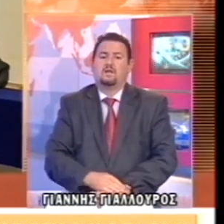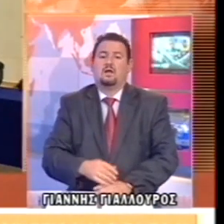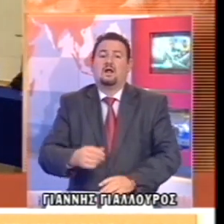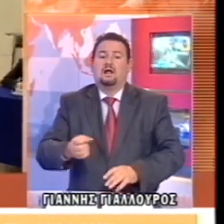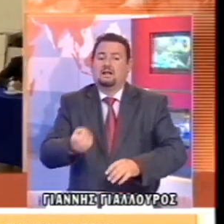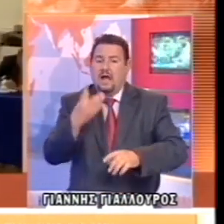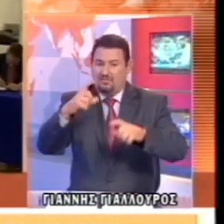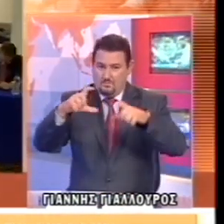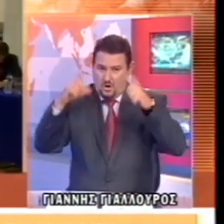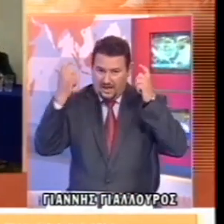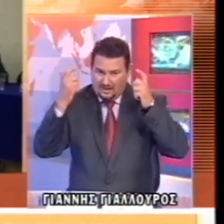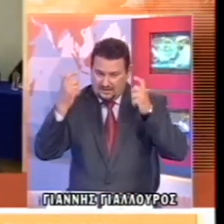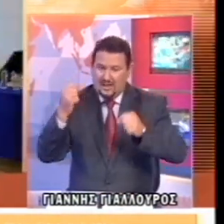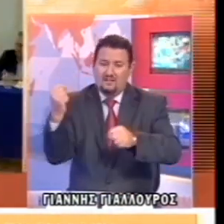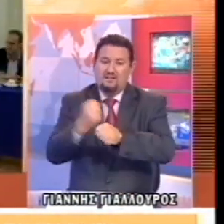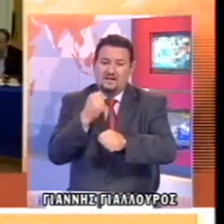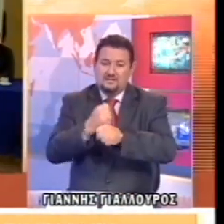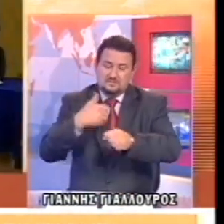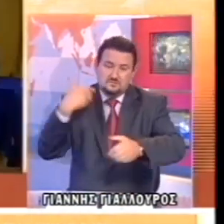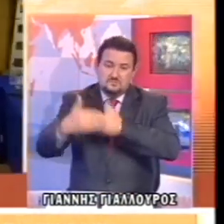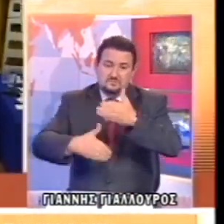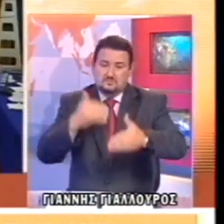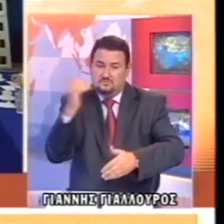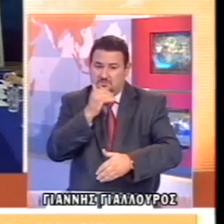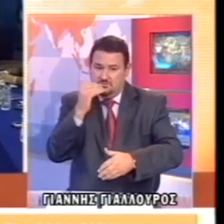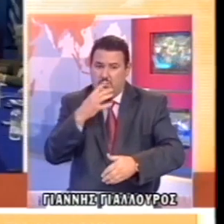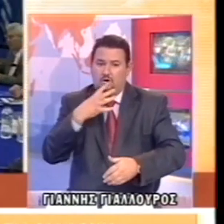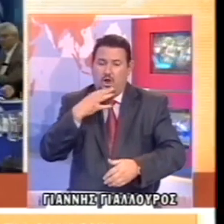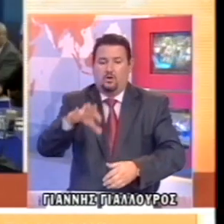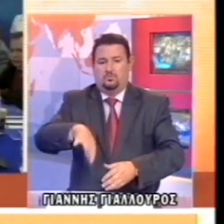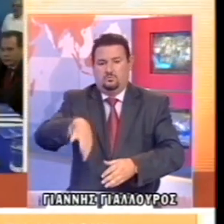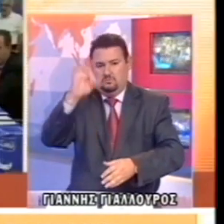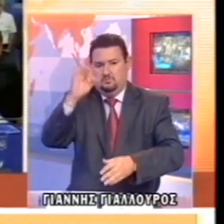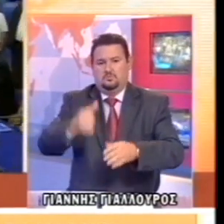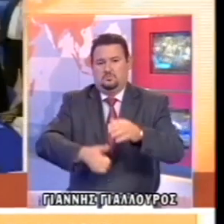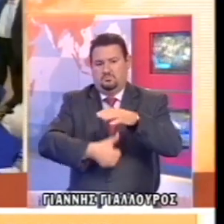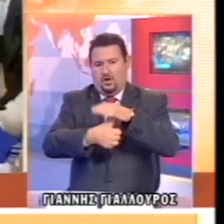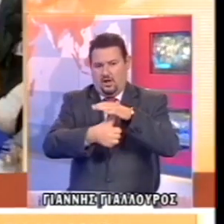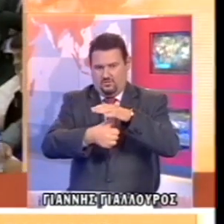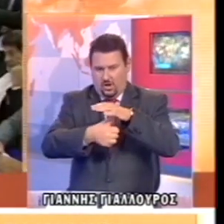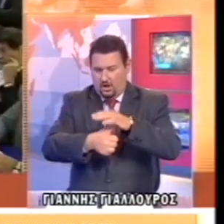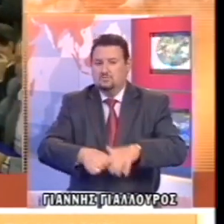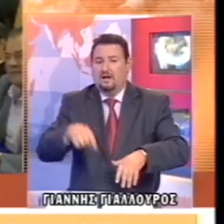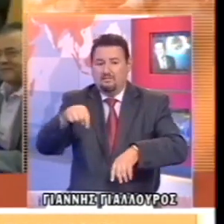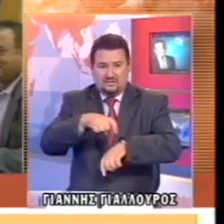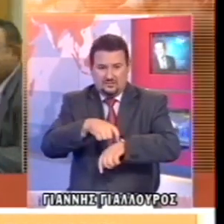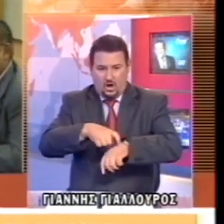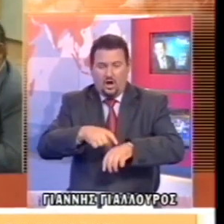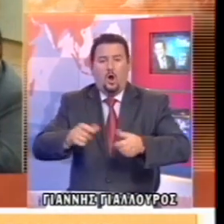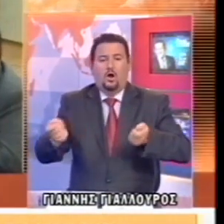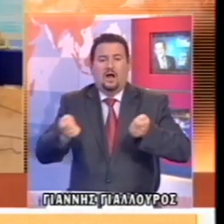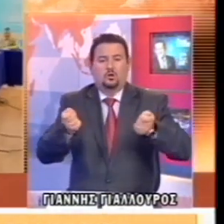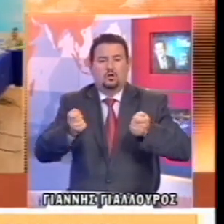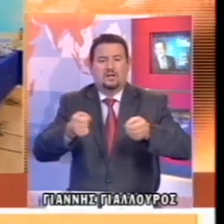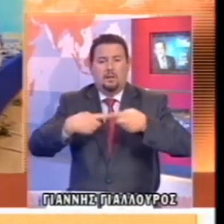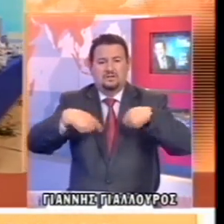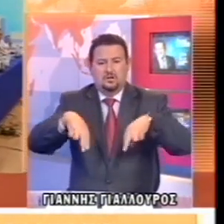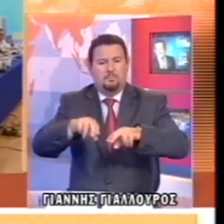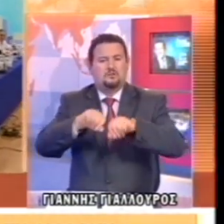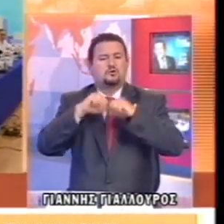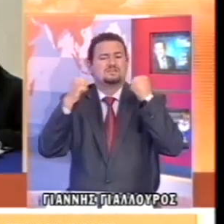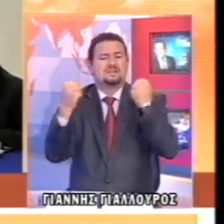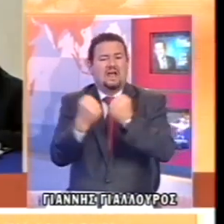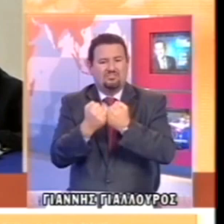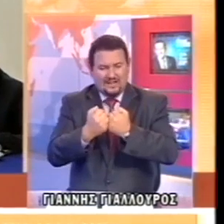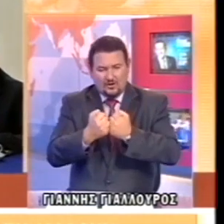Εντείνονται οι διεργασίες στη Νέα Δημοκρατία για εκλογή νέου Προέδρου. Αυτήν την ώρα συνεδριάζει η Οργανωτική Επιτροπή Συνεδρίου, προκειμένου ο